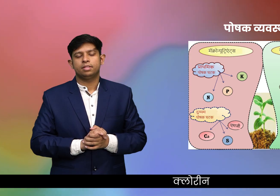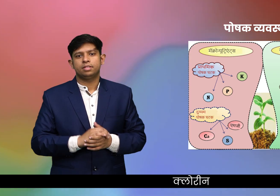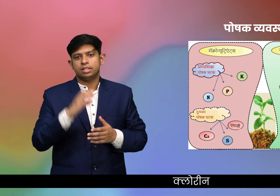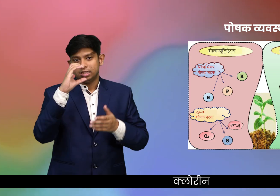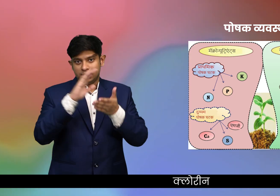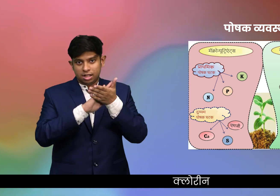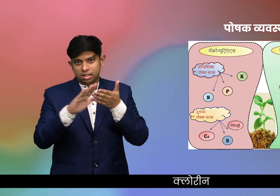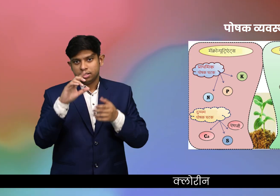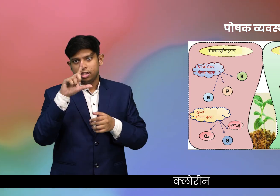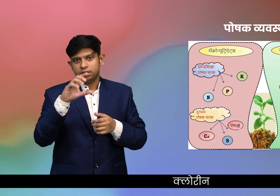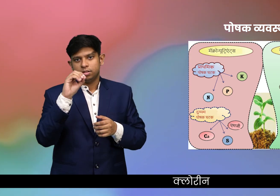क्लोरीन,